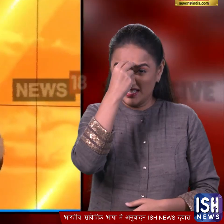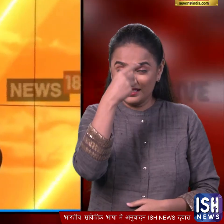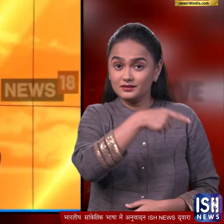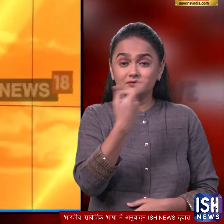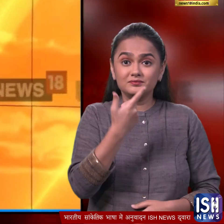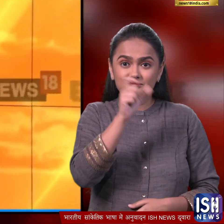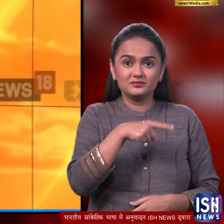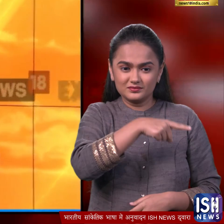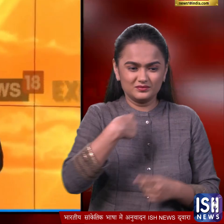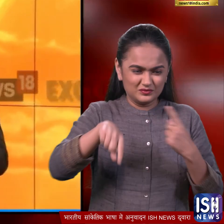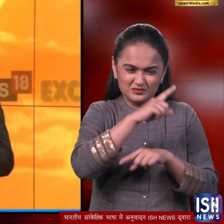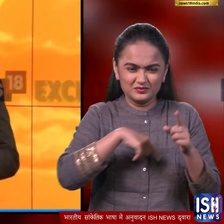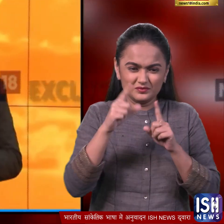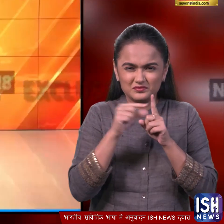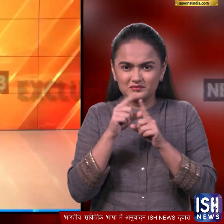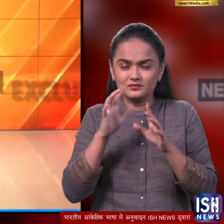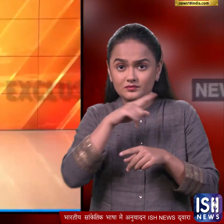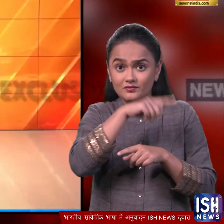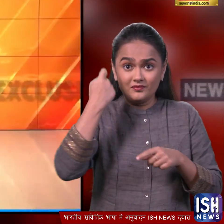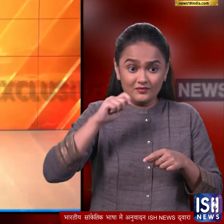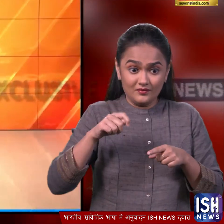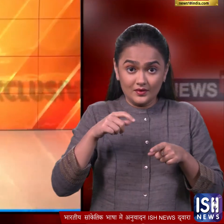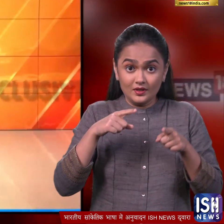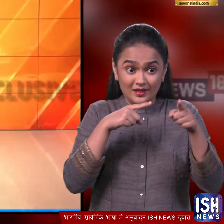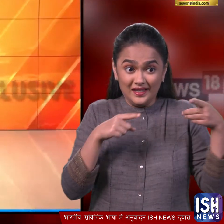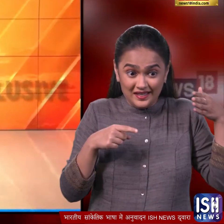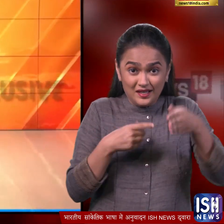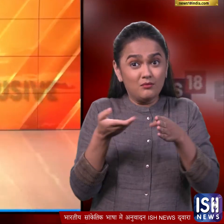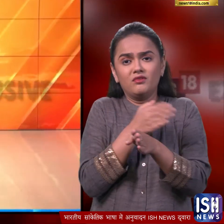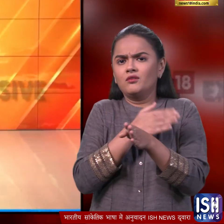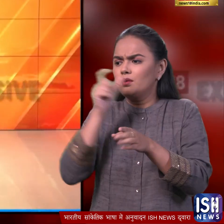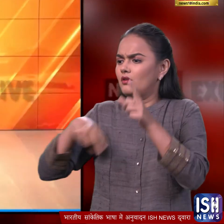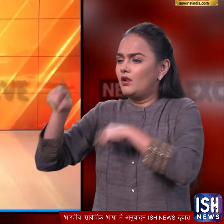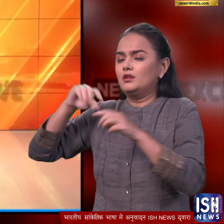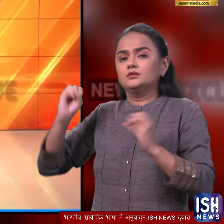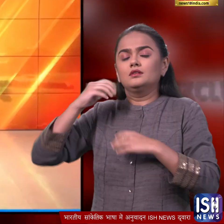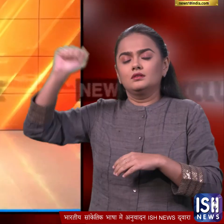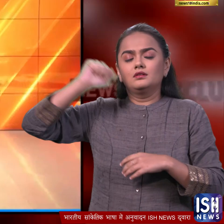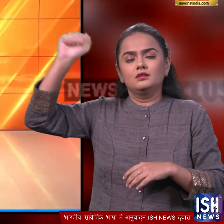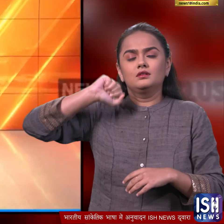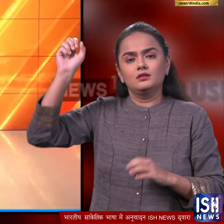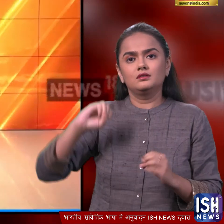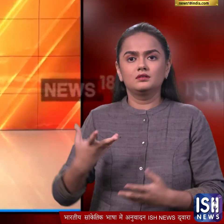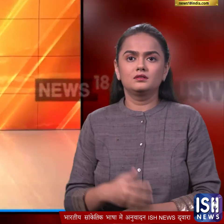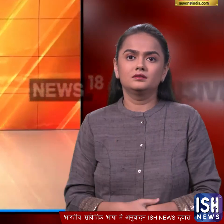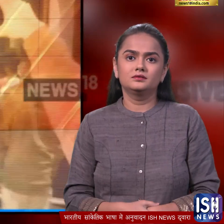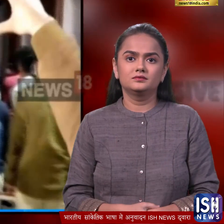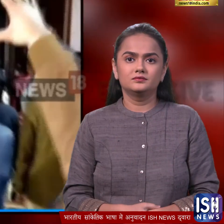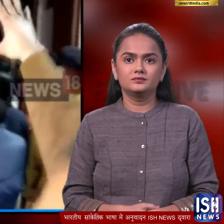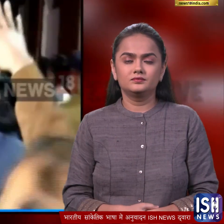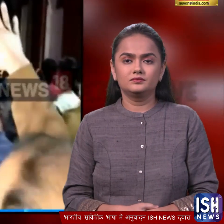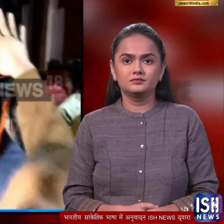कालीचरण के समर्थन में प्रदर्शन करने वाले ये सभी लोग उनके अदालत पहुंचने से पहले ही वहां पहुंच गए और नारे लगाने लगे।